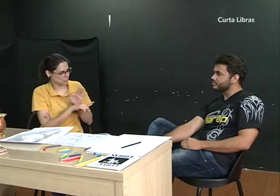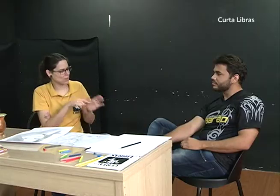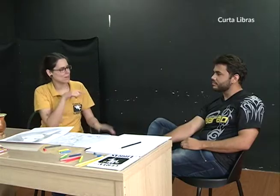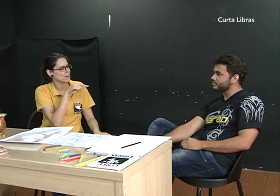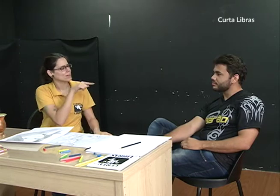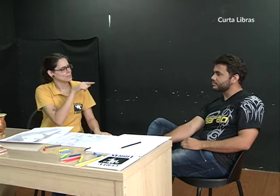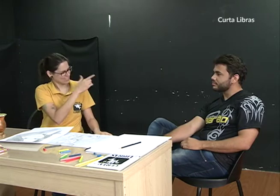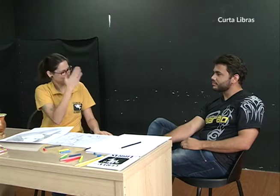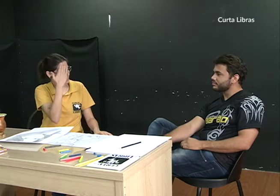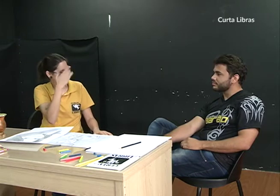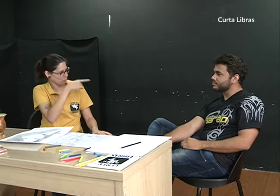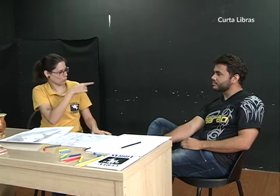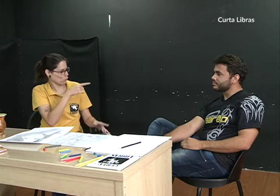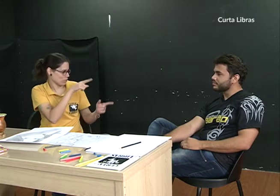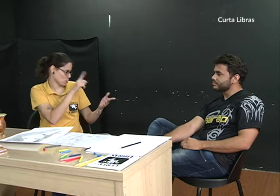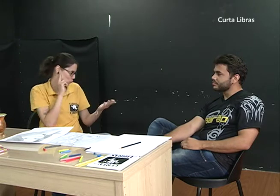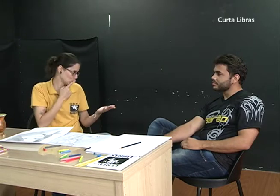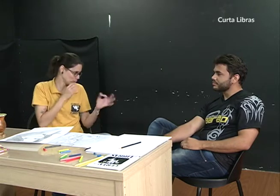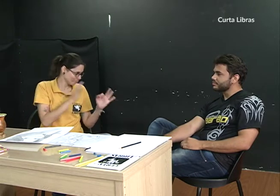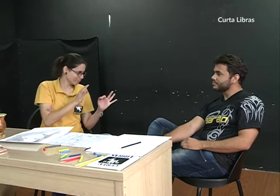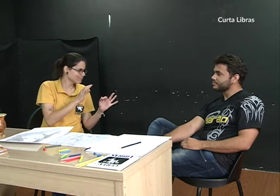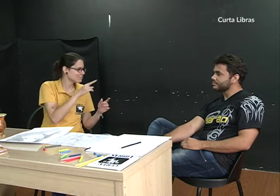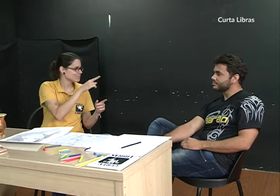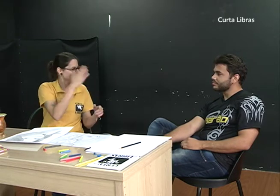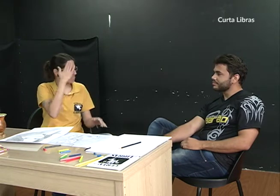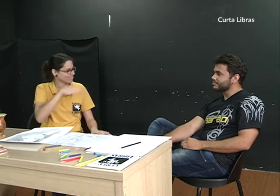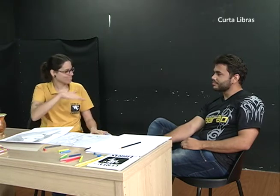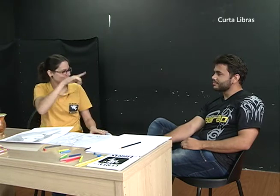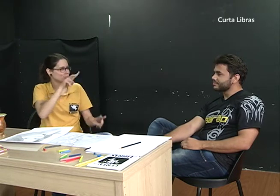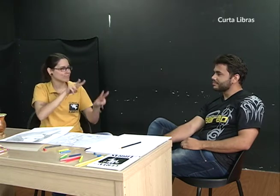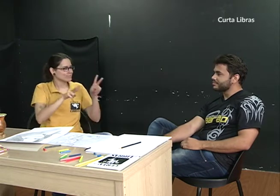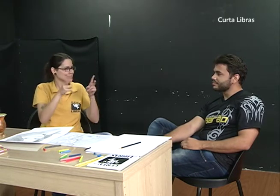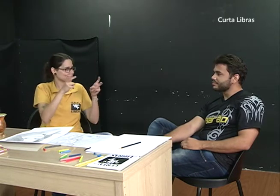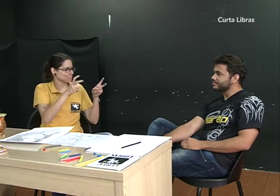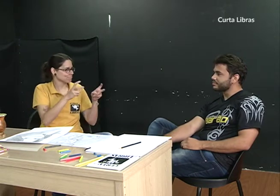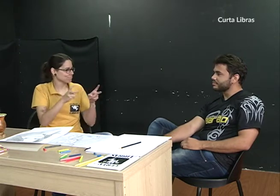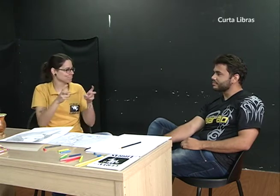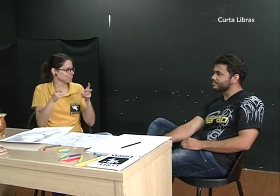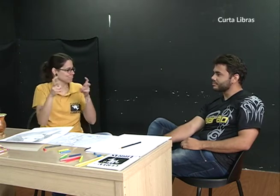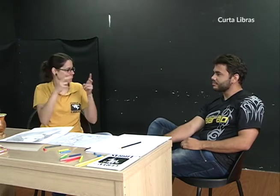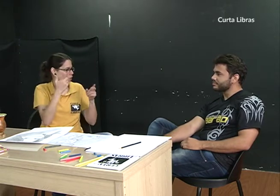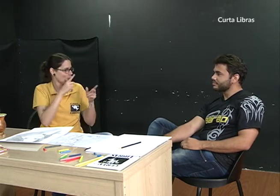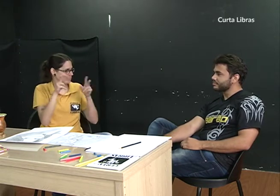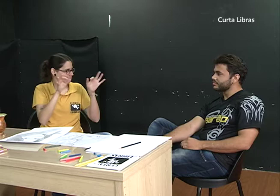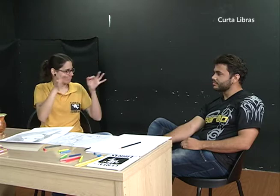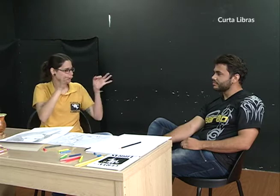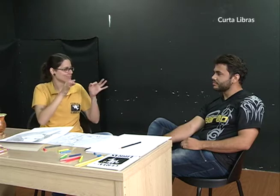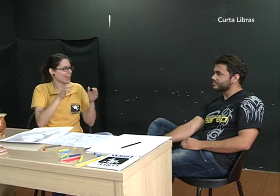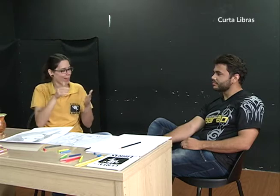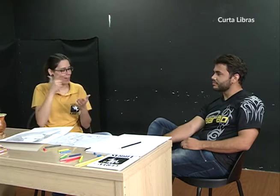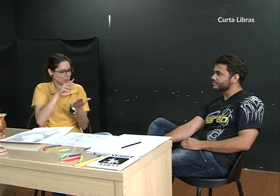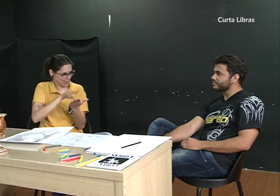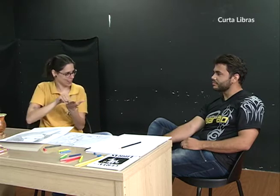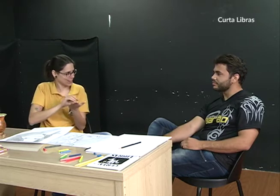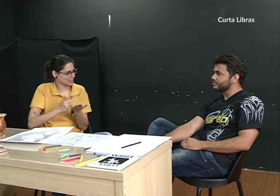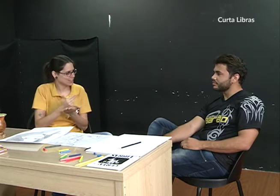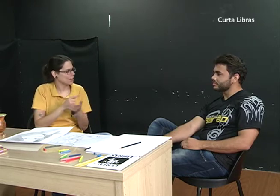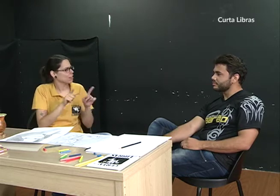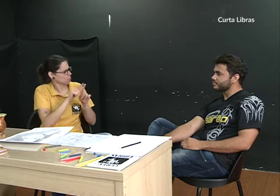Outra pergunta. Bom, você é surdo. E você acredita que a sua experiência visual, a sua percepção através da visão, a língua de sinais,